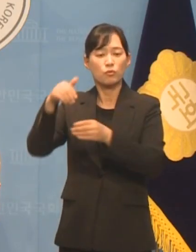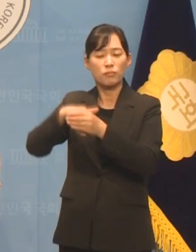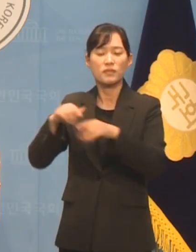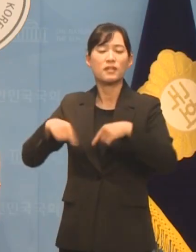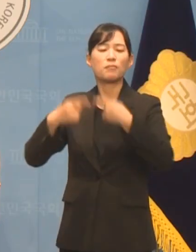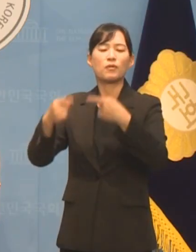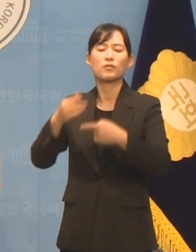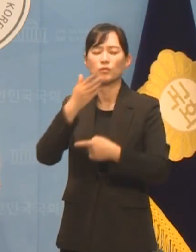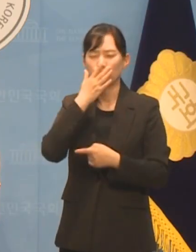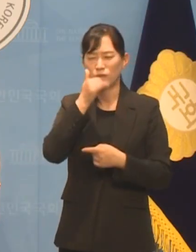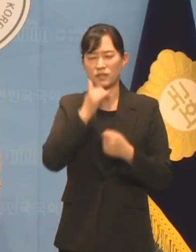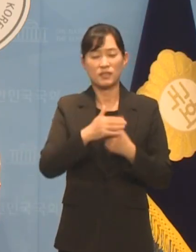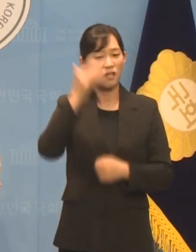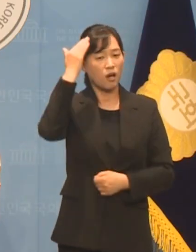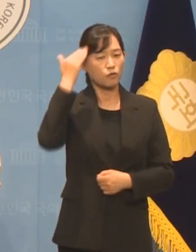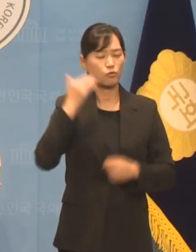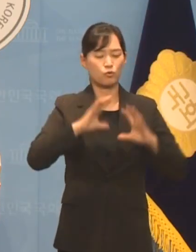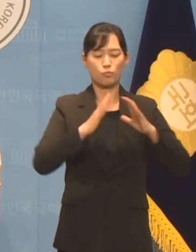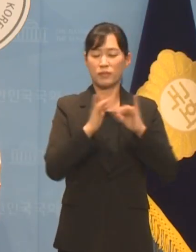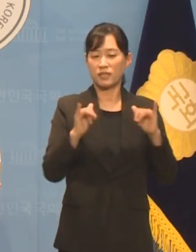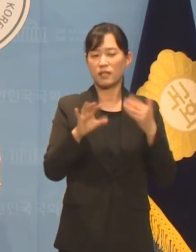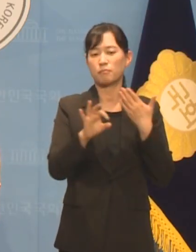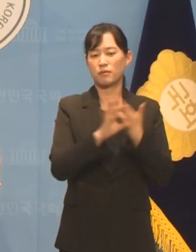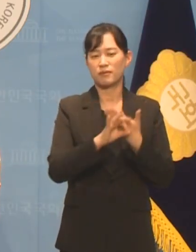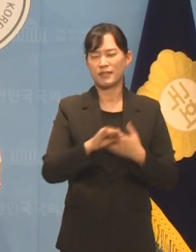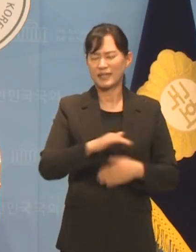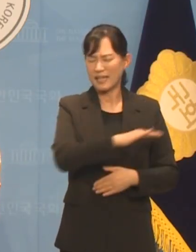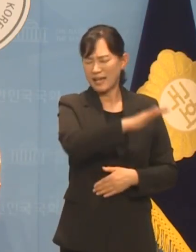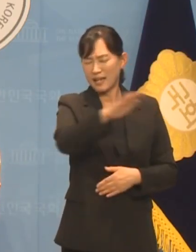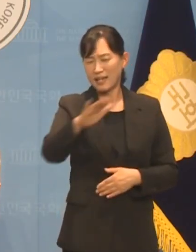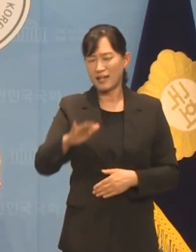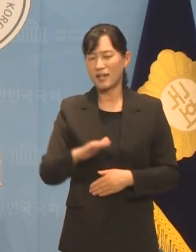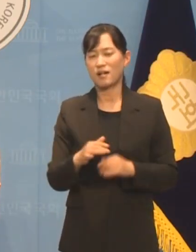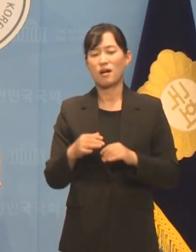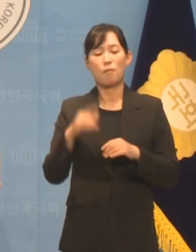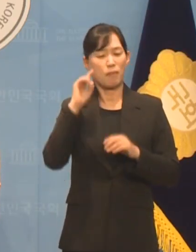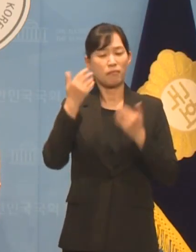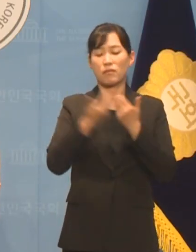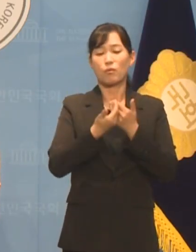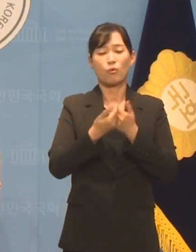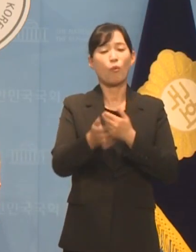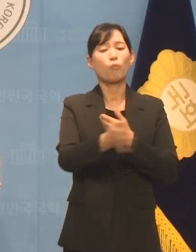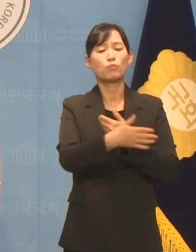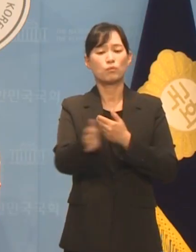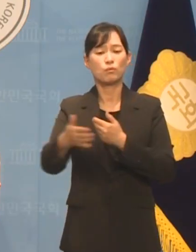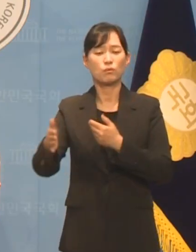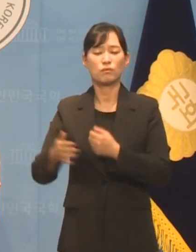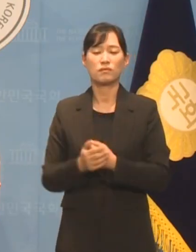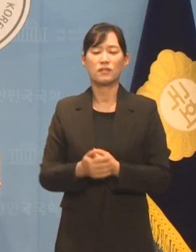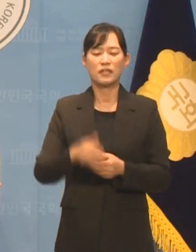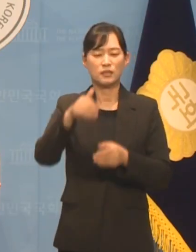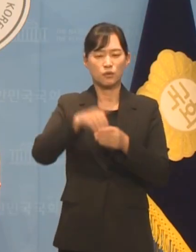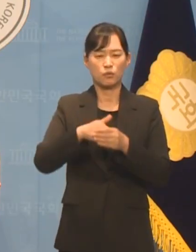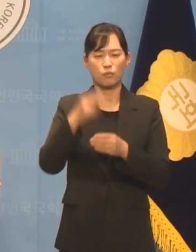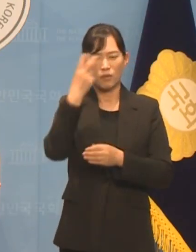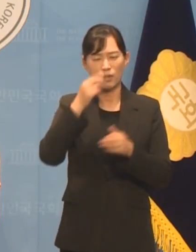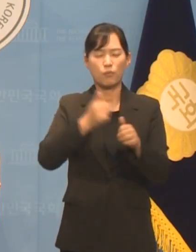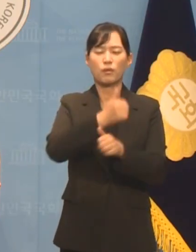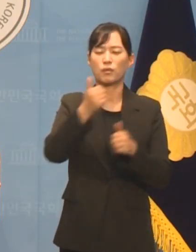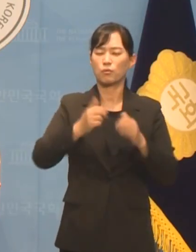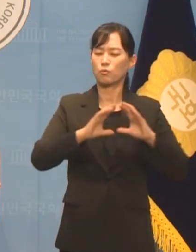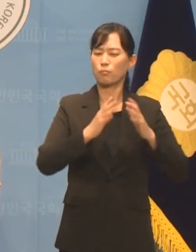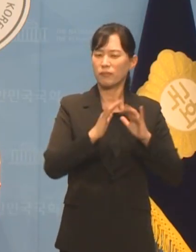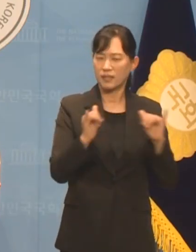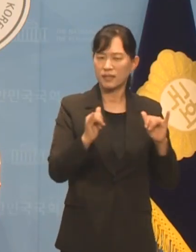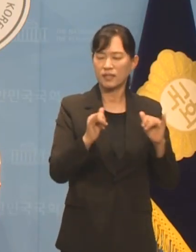그야말로 대한민국 국민이라면 어느 누구도 반대할 이유가 없을 것이며 선관위 또한